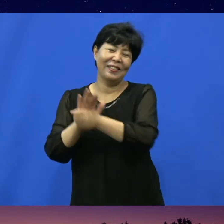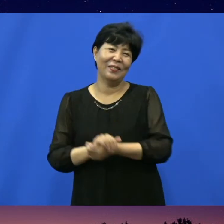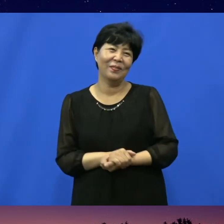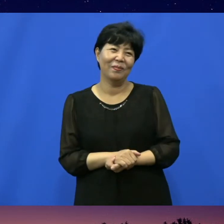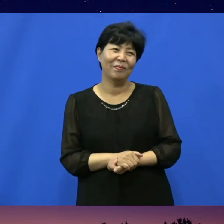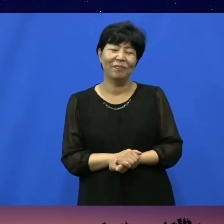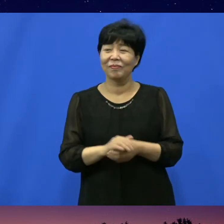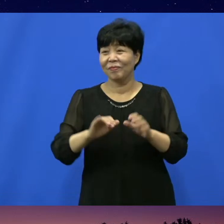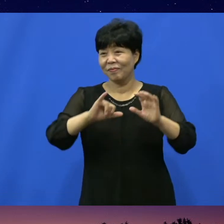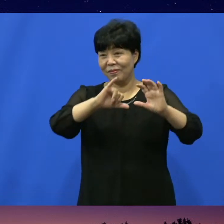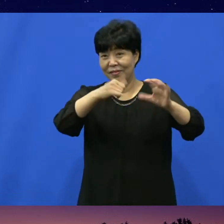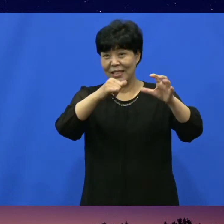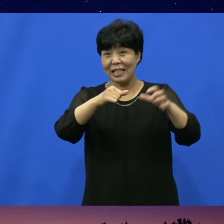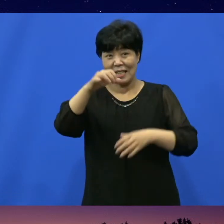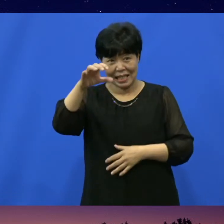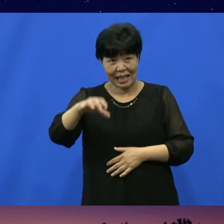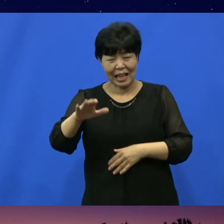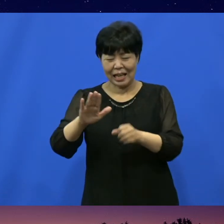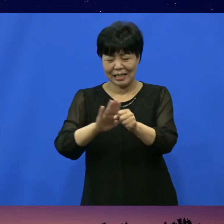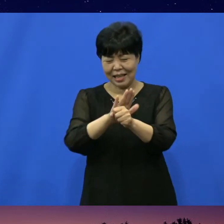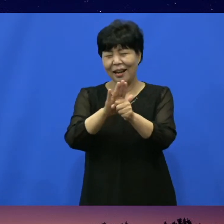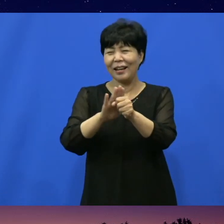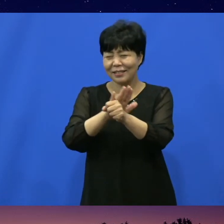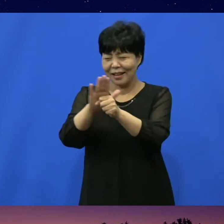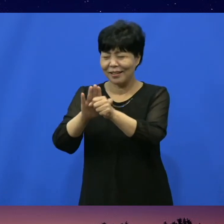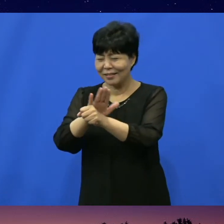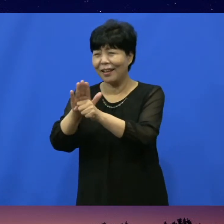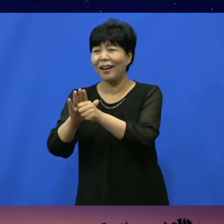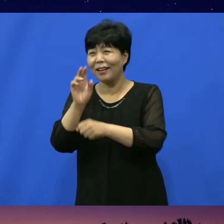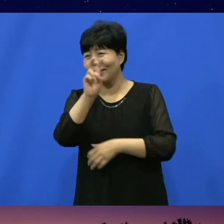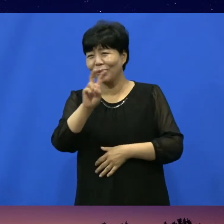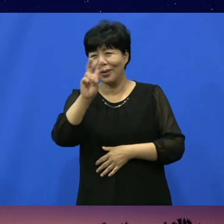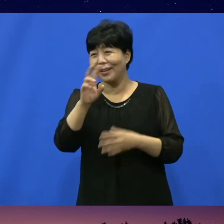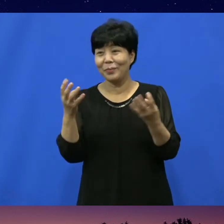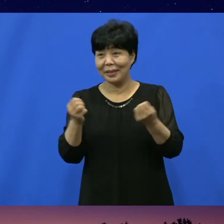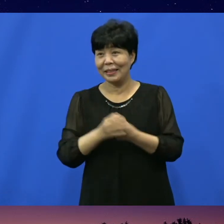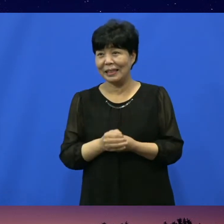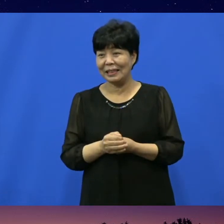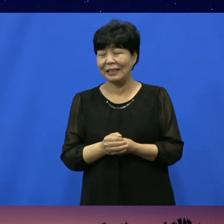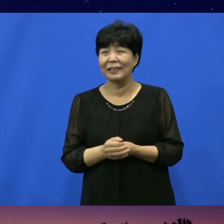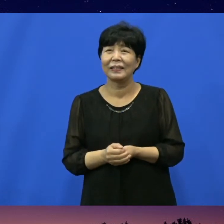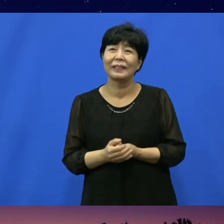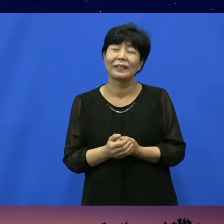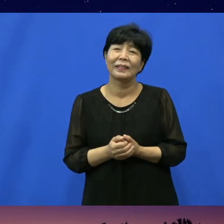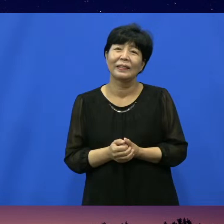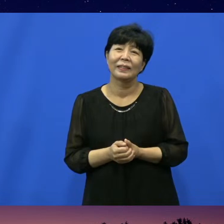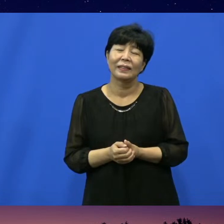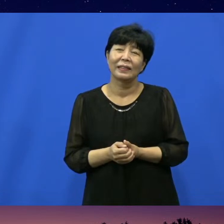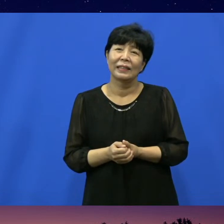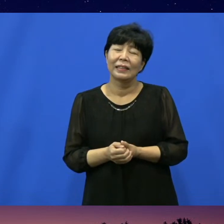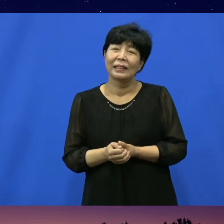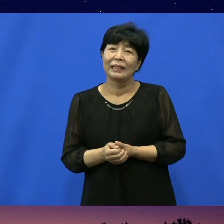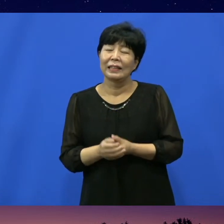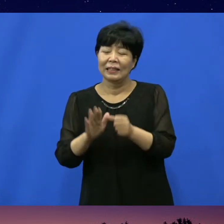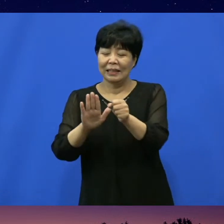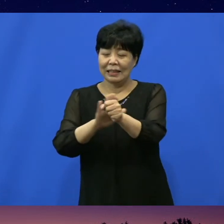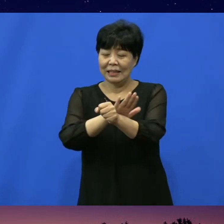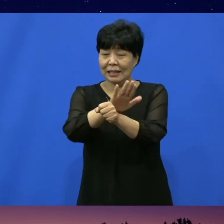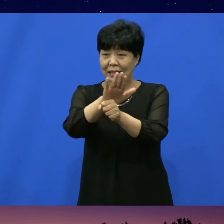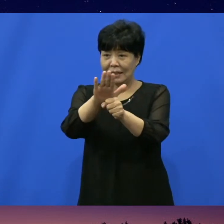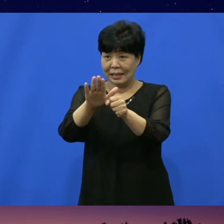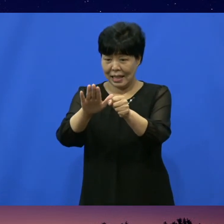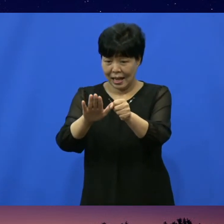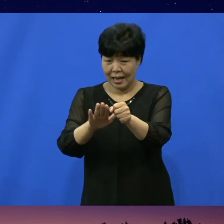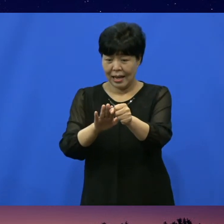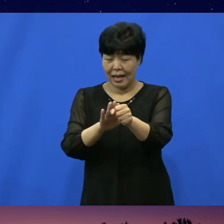이 세상이 모든 게 돌아가는 게 사랑으로 돌아가는 거예요. 사랑이 아니면 돌아가지 않죠. 그러니까 사랑이 모든